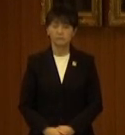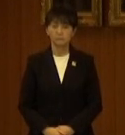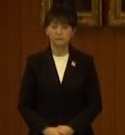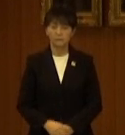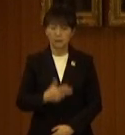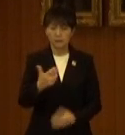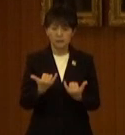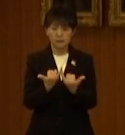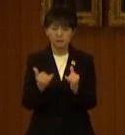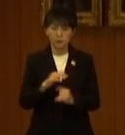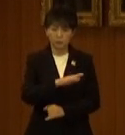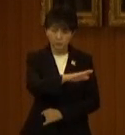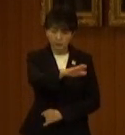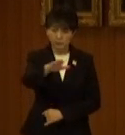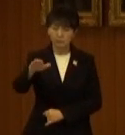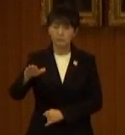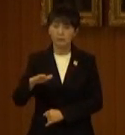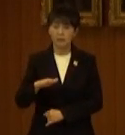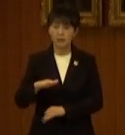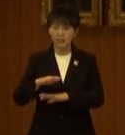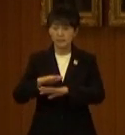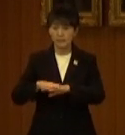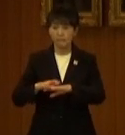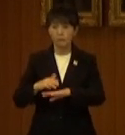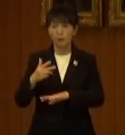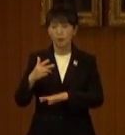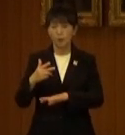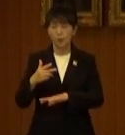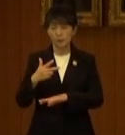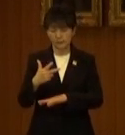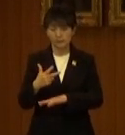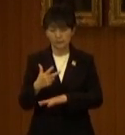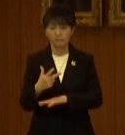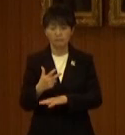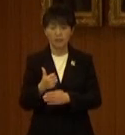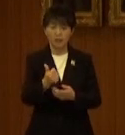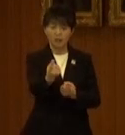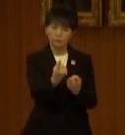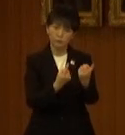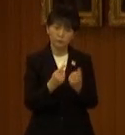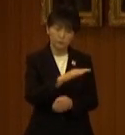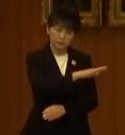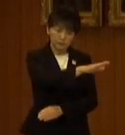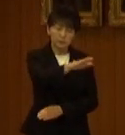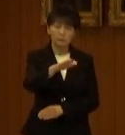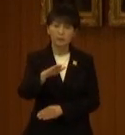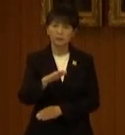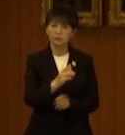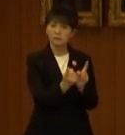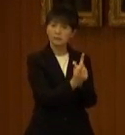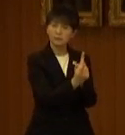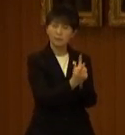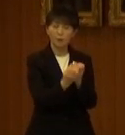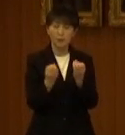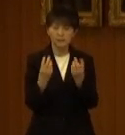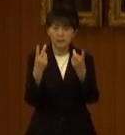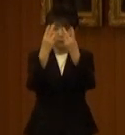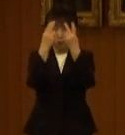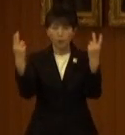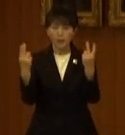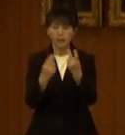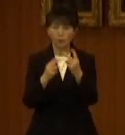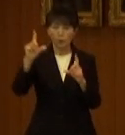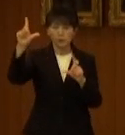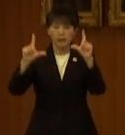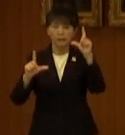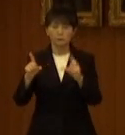市民の皆様、そして札幌にお越しの皆様におかれましても、新北海道スタイルの実